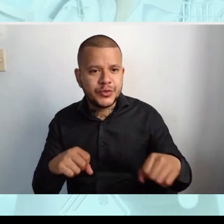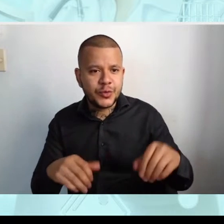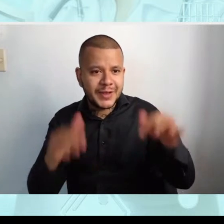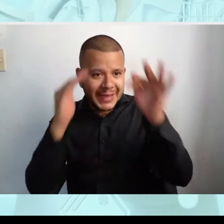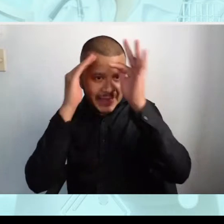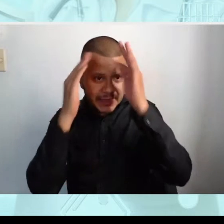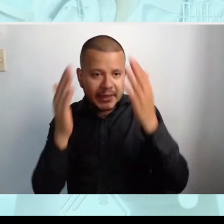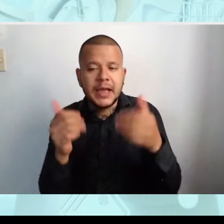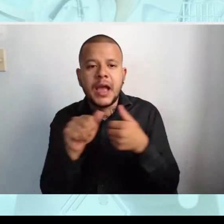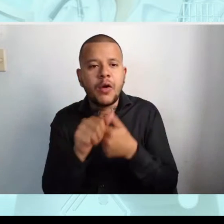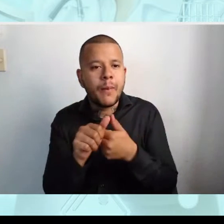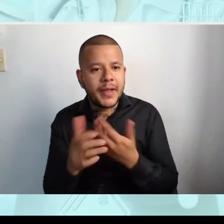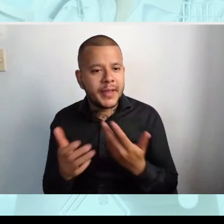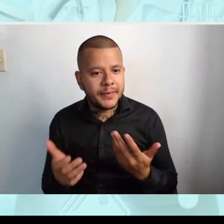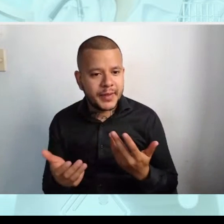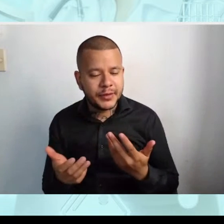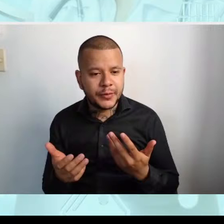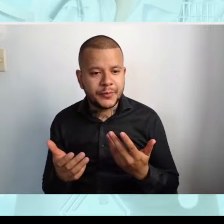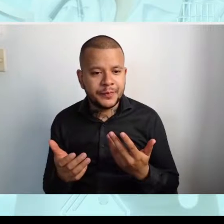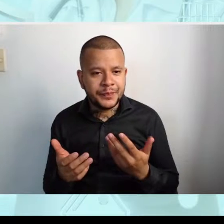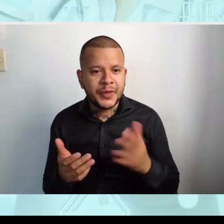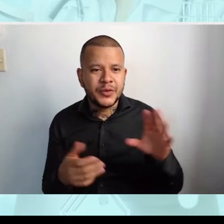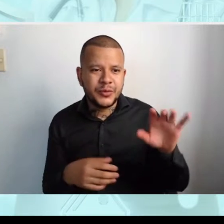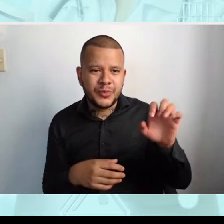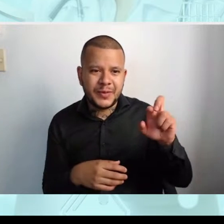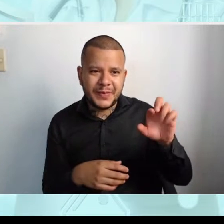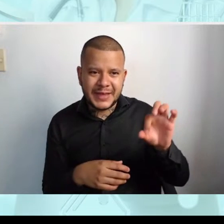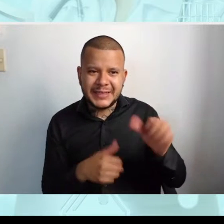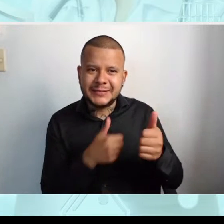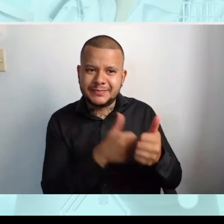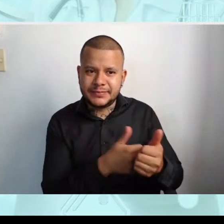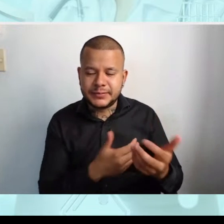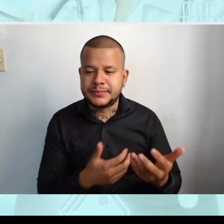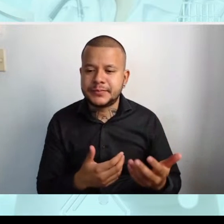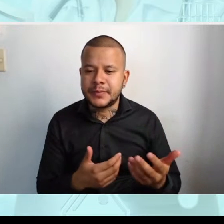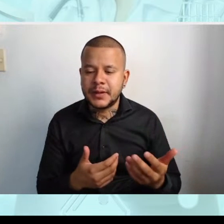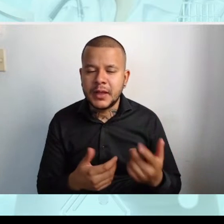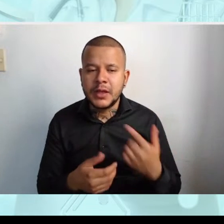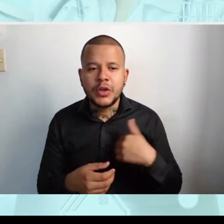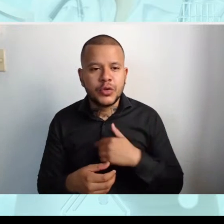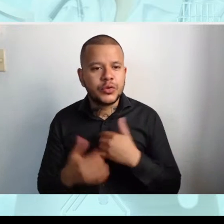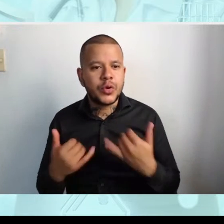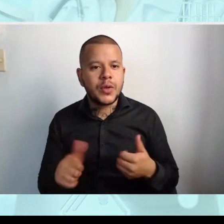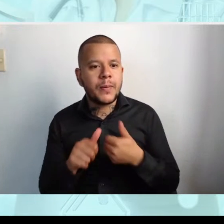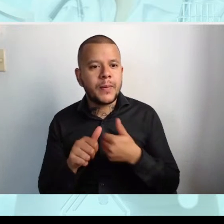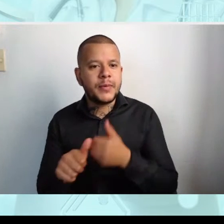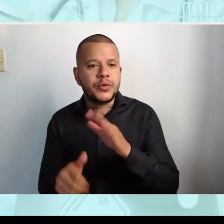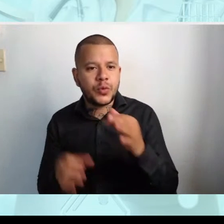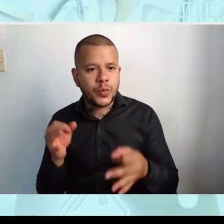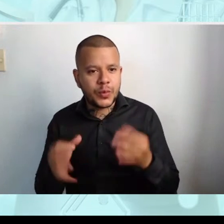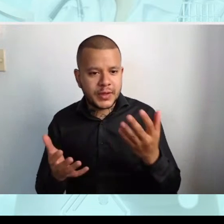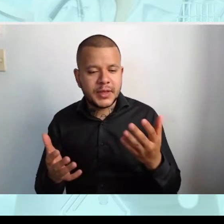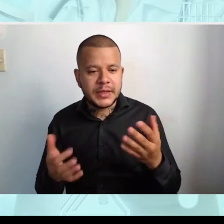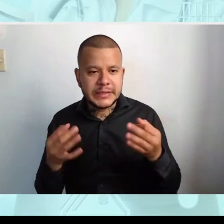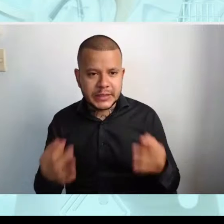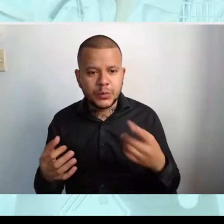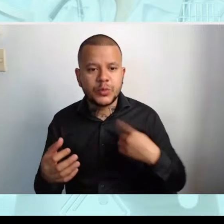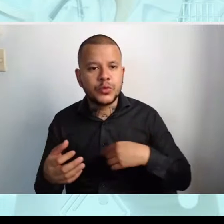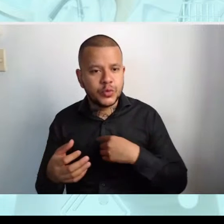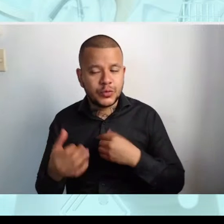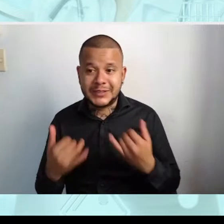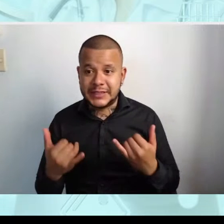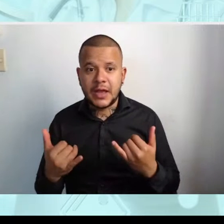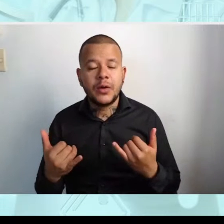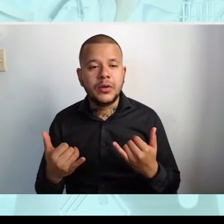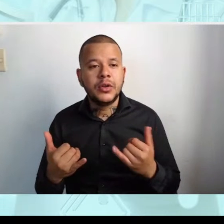acompañamiento ante las EPS, estamos haciendo todo el acompañamiento desde el área jurídica y lo estamos haciendo ahora